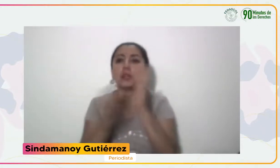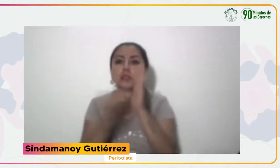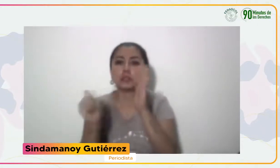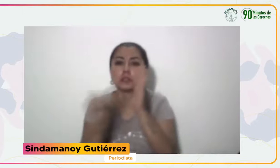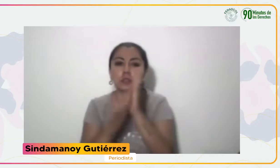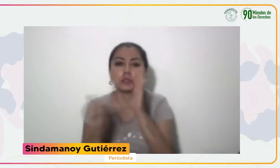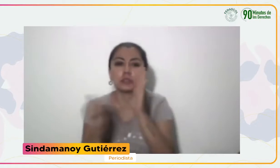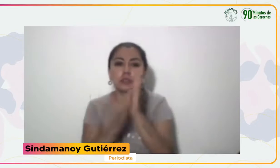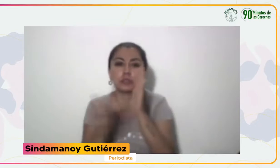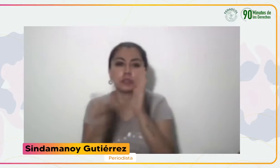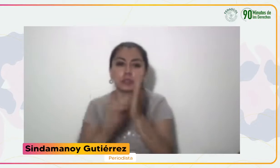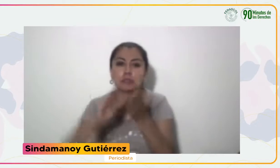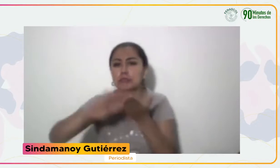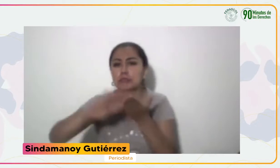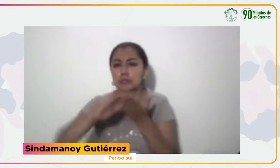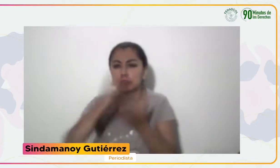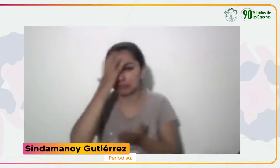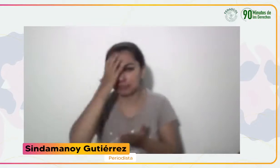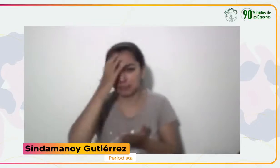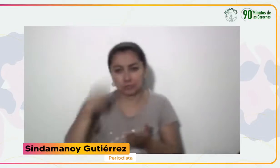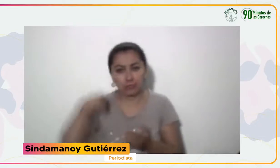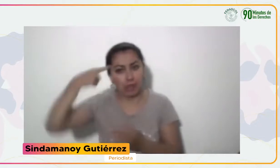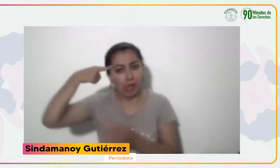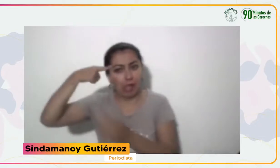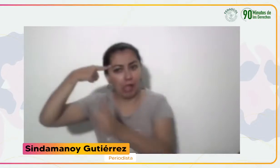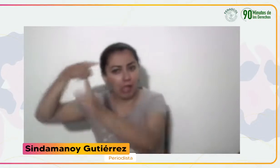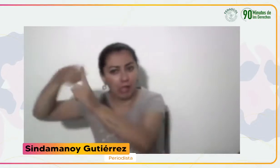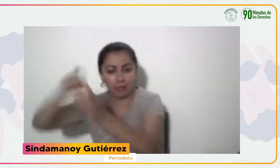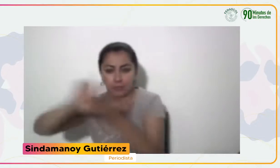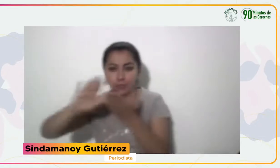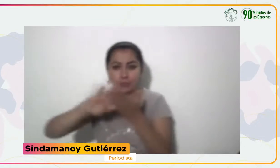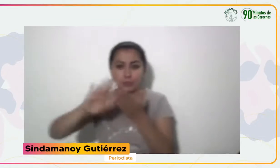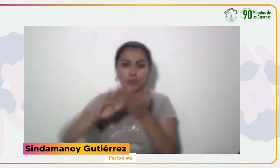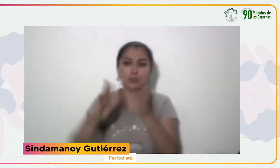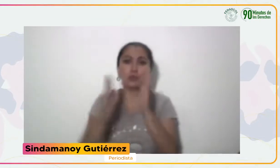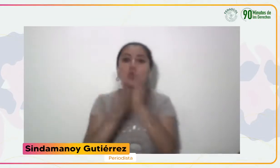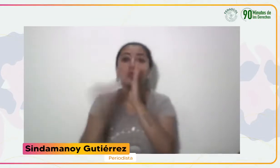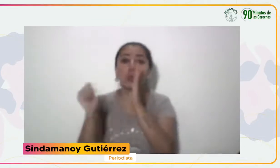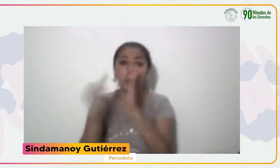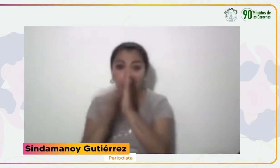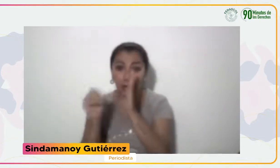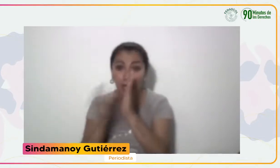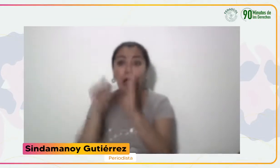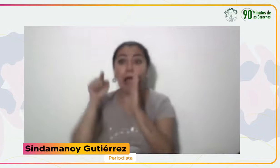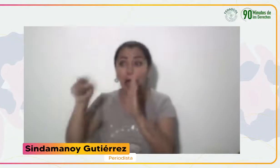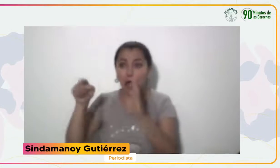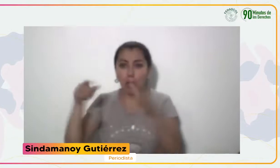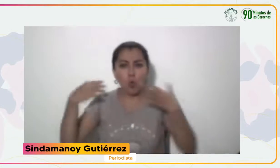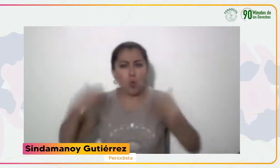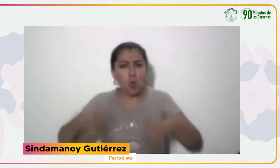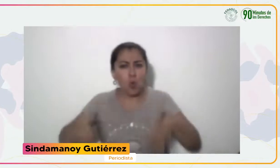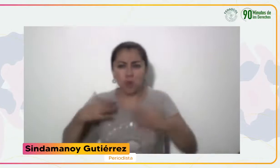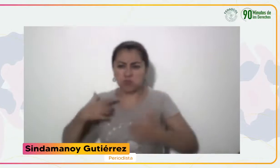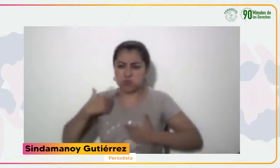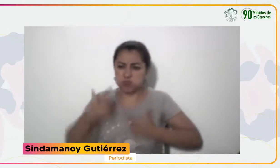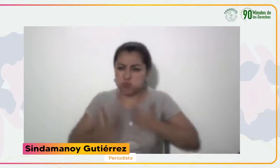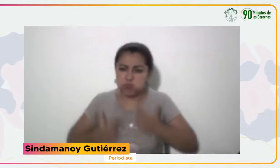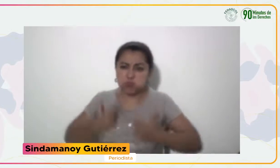Asociación de Cali, no, no, mentiras, de esta asociación, perdón, fue otra de